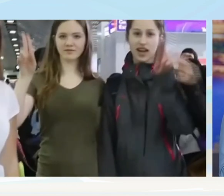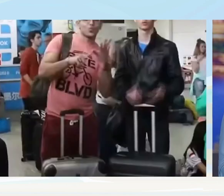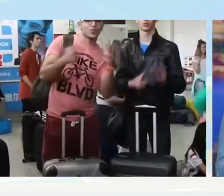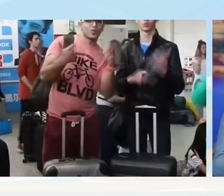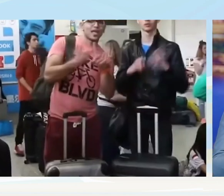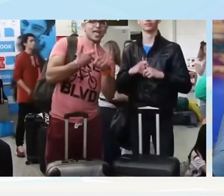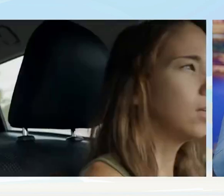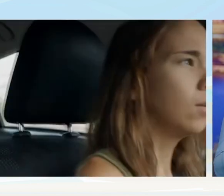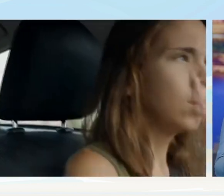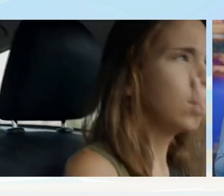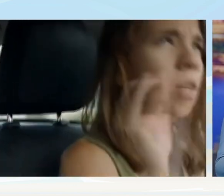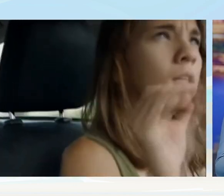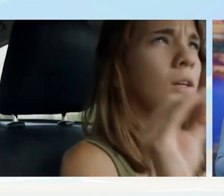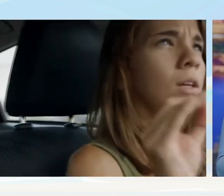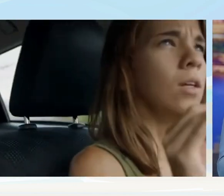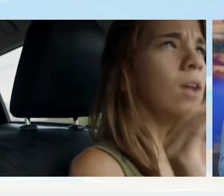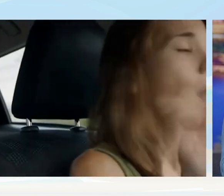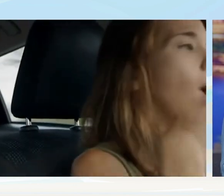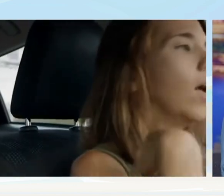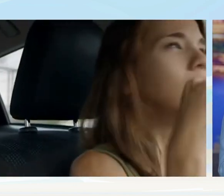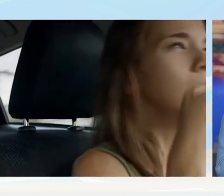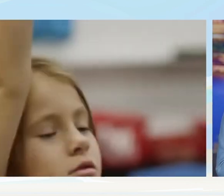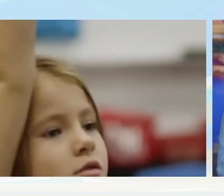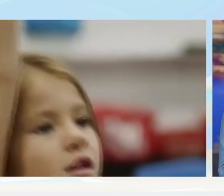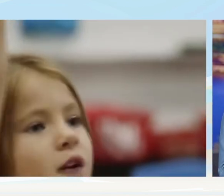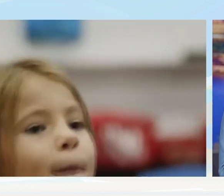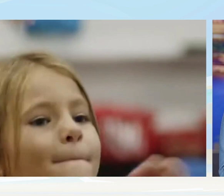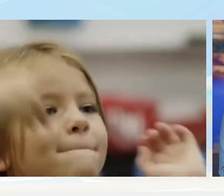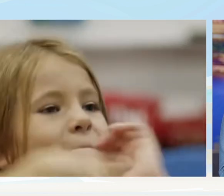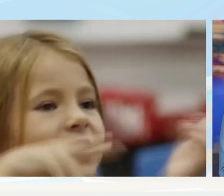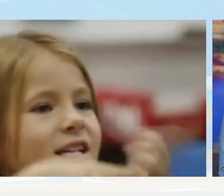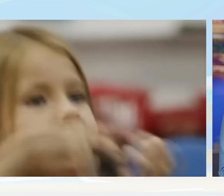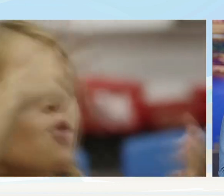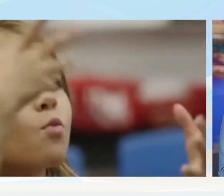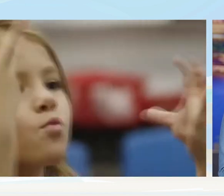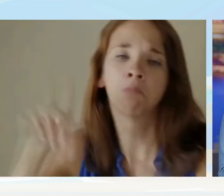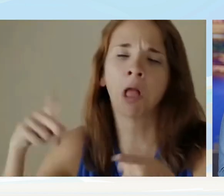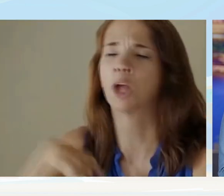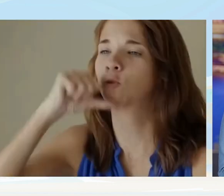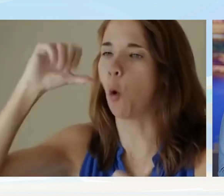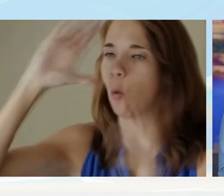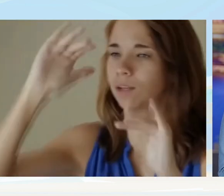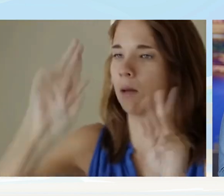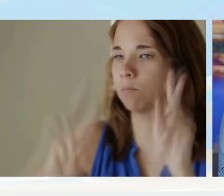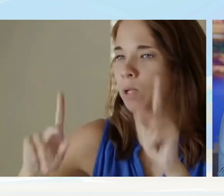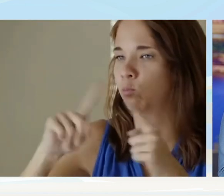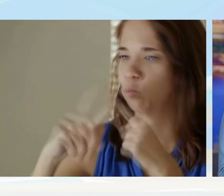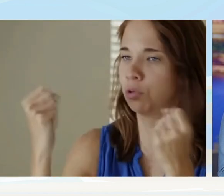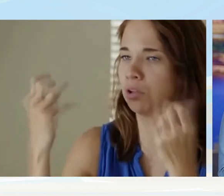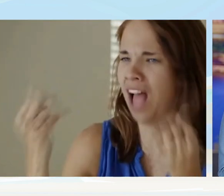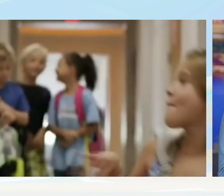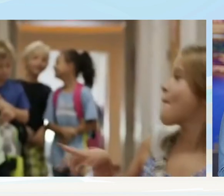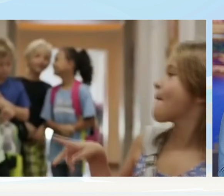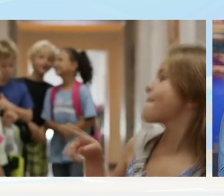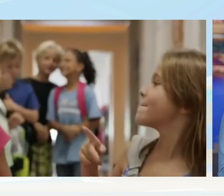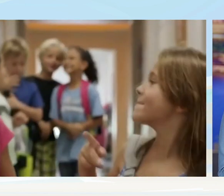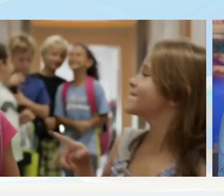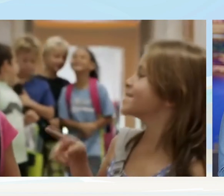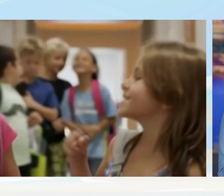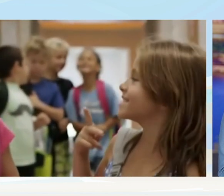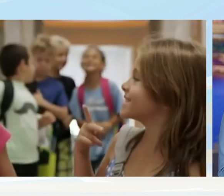فيها قوي لكن مثلا في اشارات معينه؟ أيوة. يعني انا عايزه اقول لحضرتك السؤال ده لما بنيجي نعمل تدريب ونديه لذوي الاعاقه،